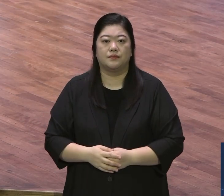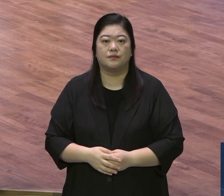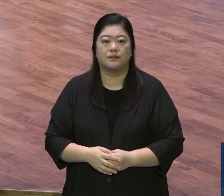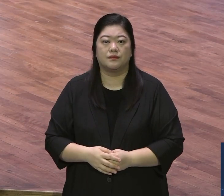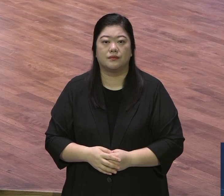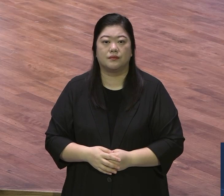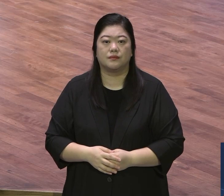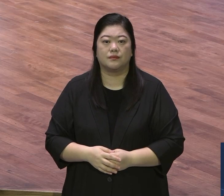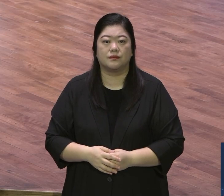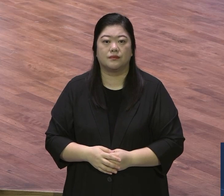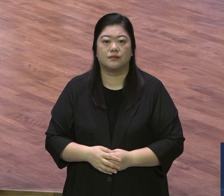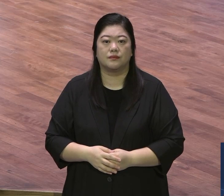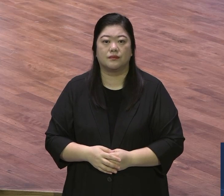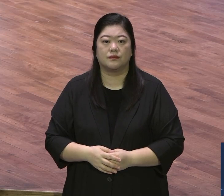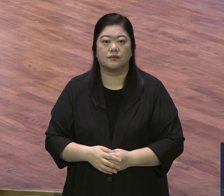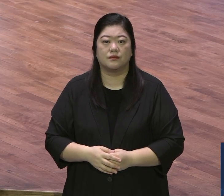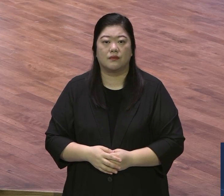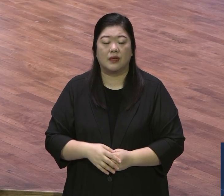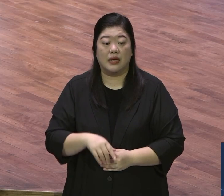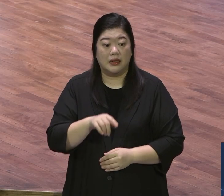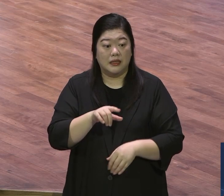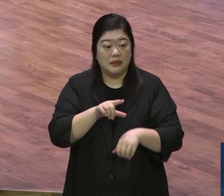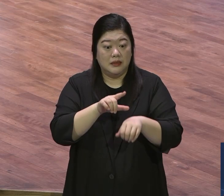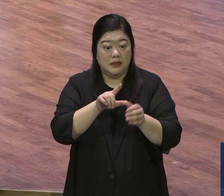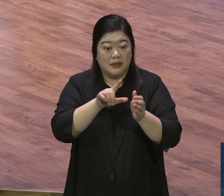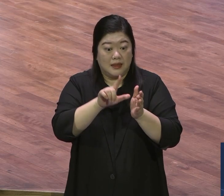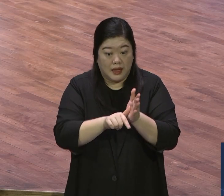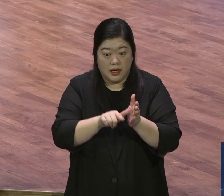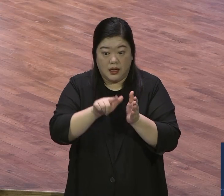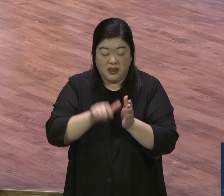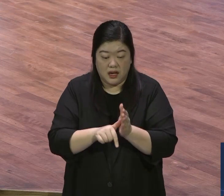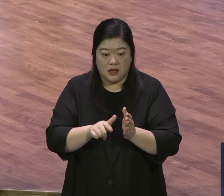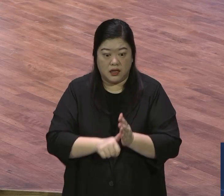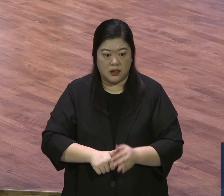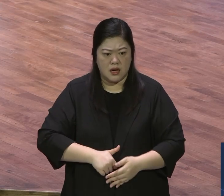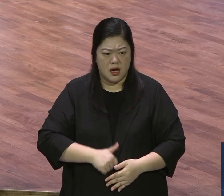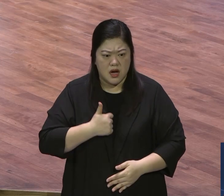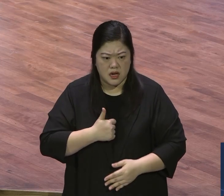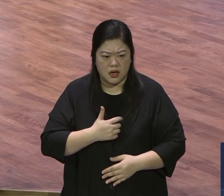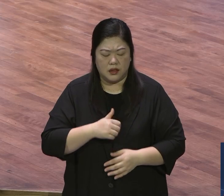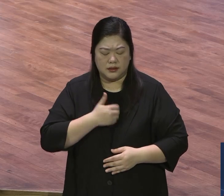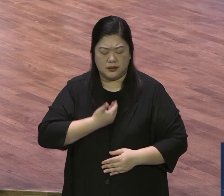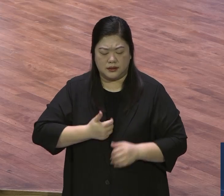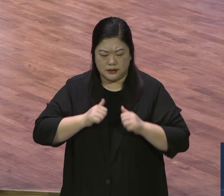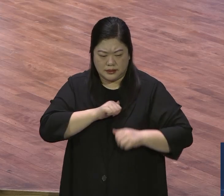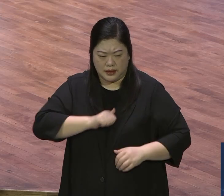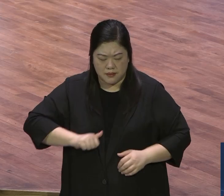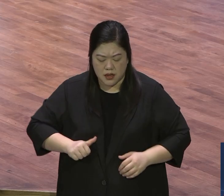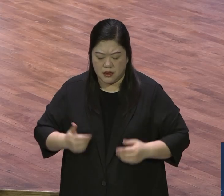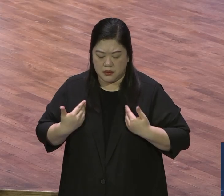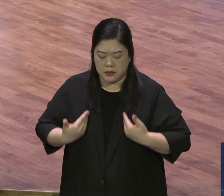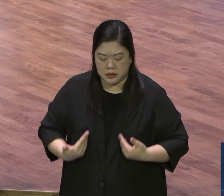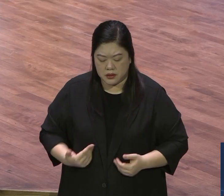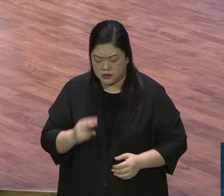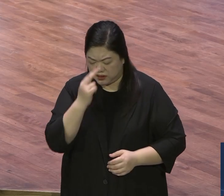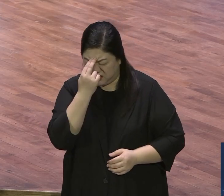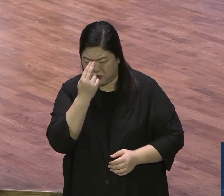순간적인 감정, 거기에 좌지우지 되는 그런 삶이 아니라 보금적 생각,